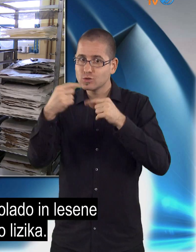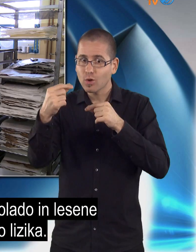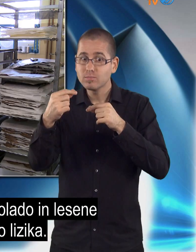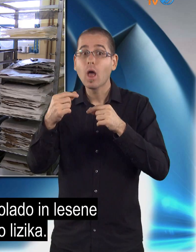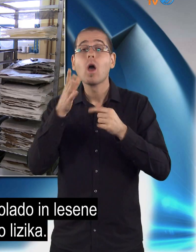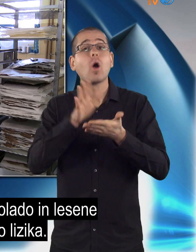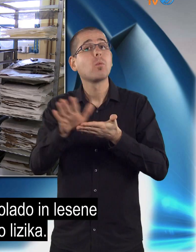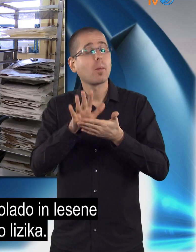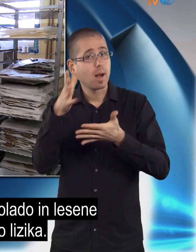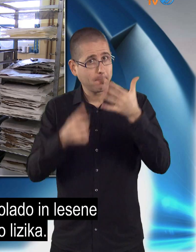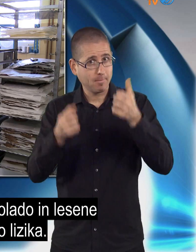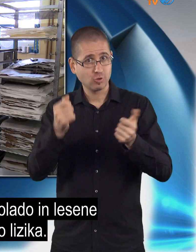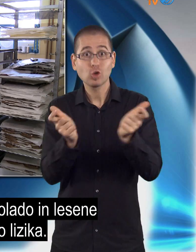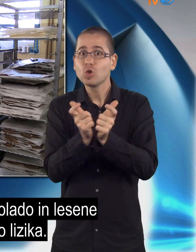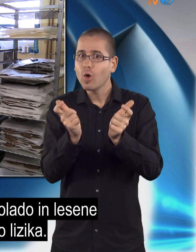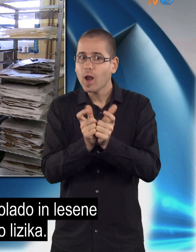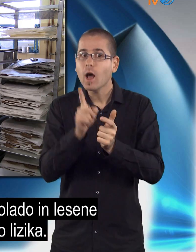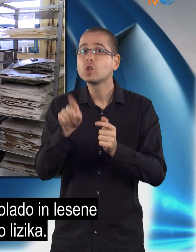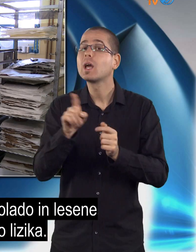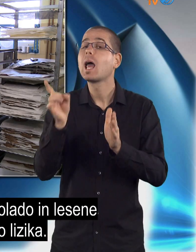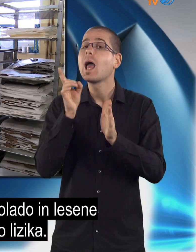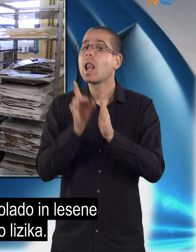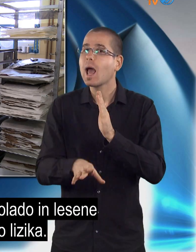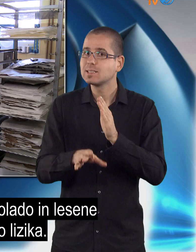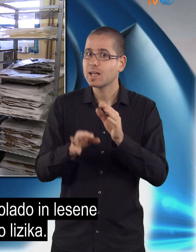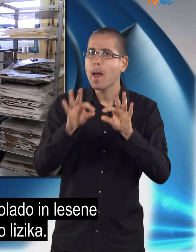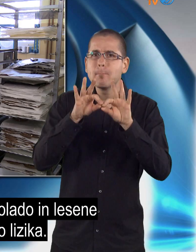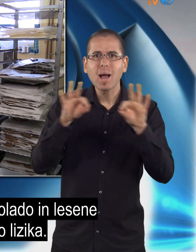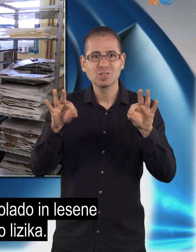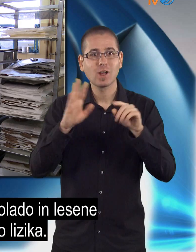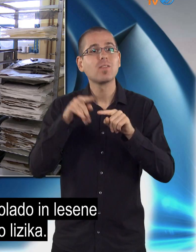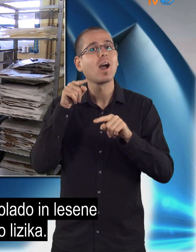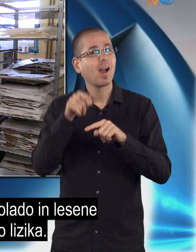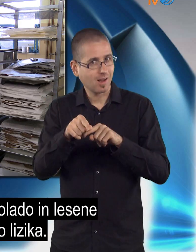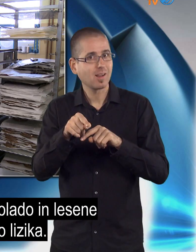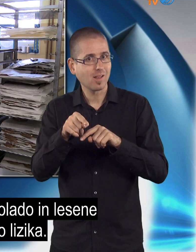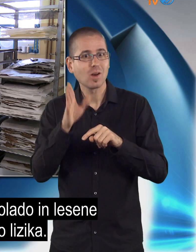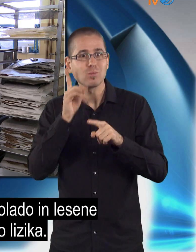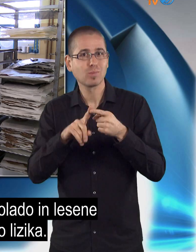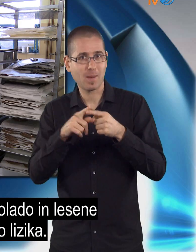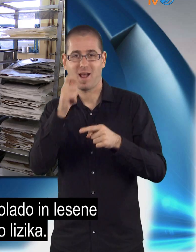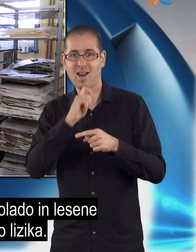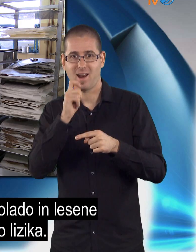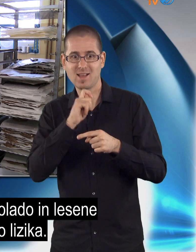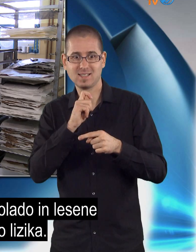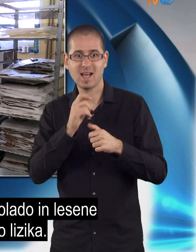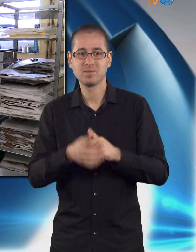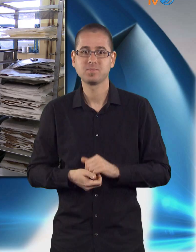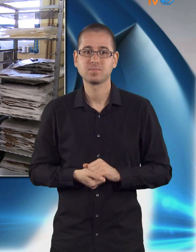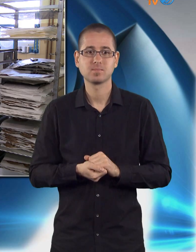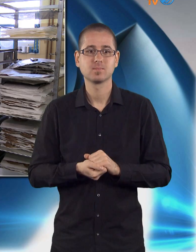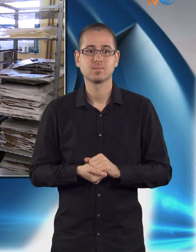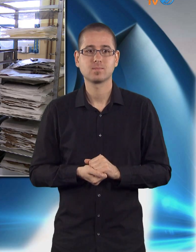uporabili bomo mlečno čokolado in lesene palčke, na katerih bo lizika stala.